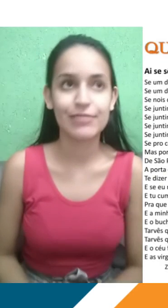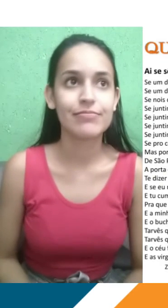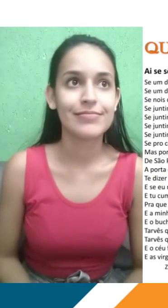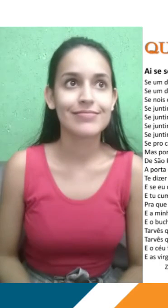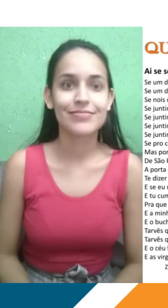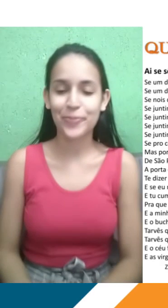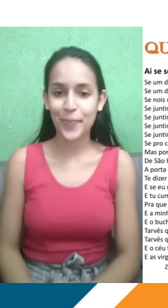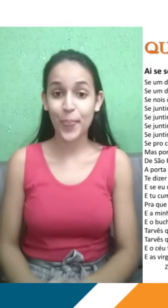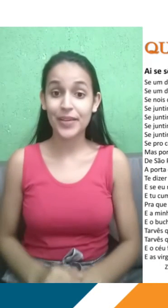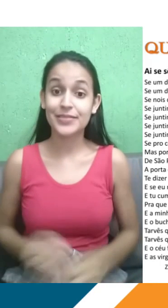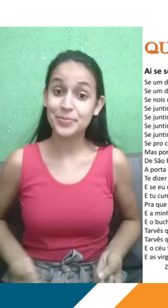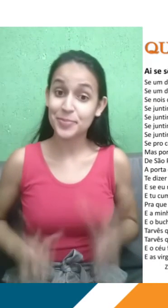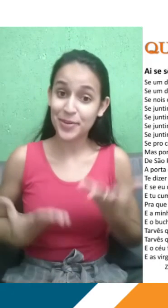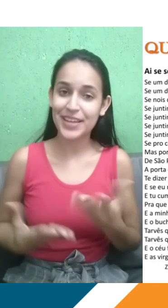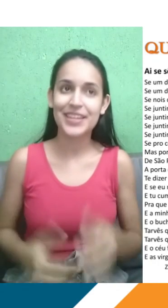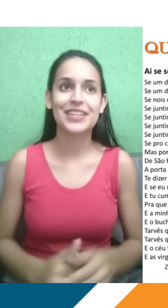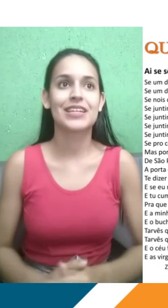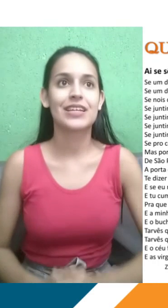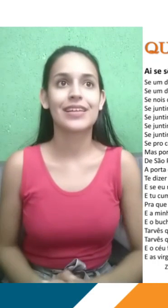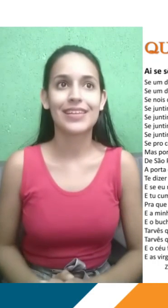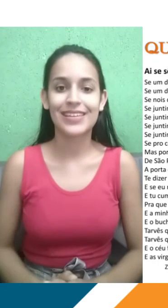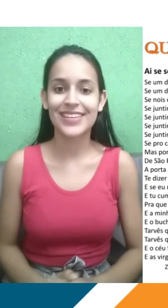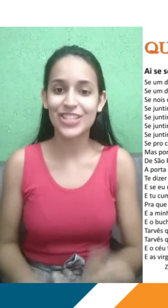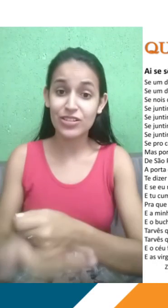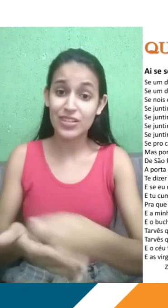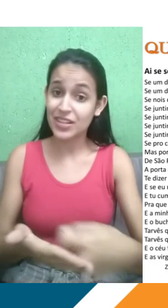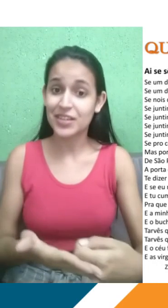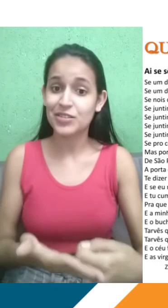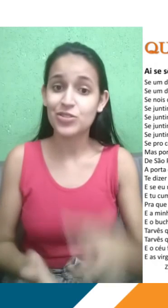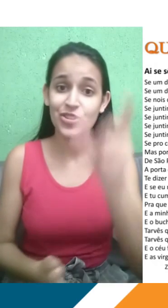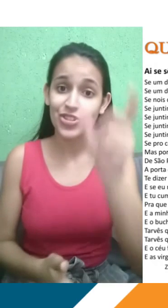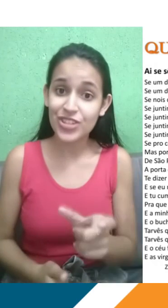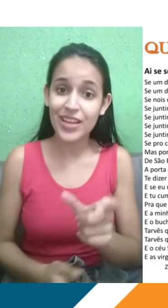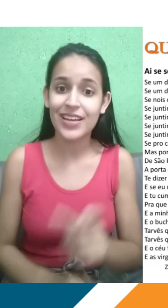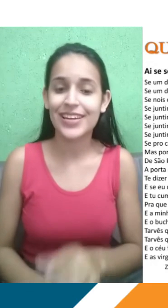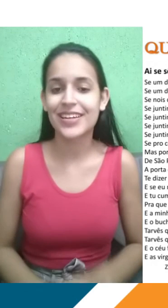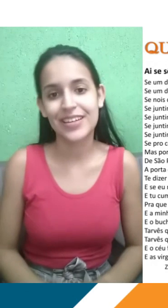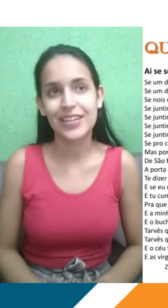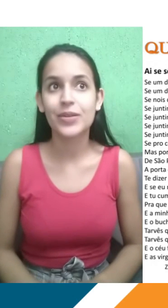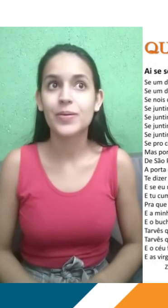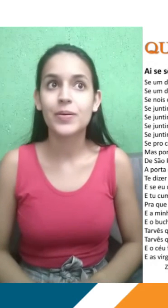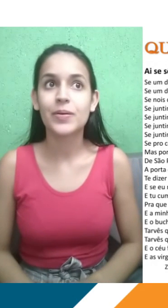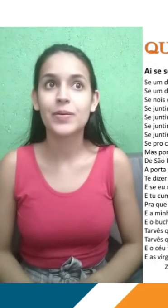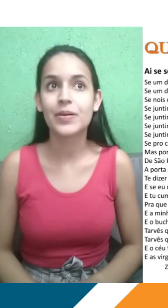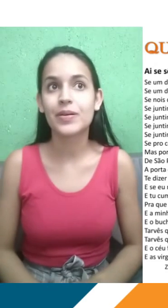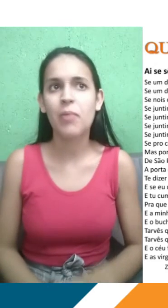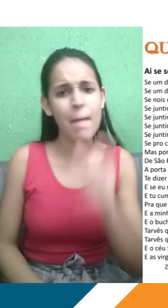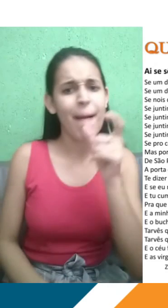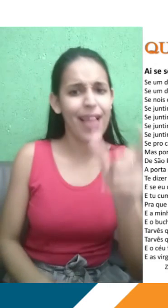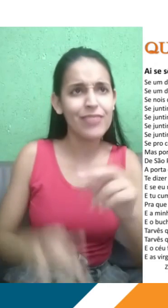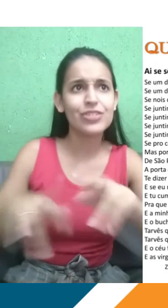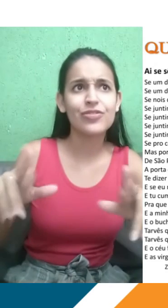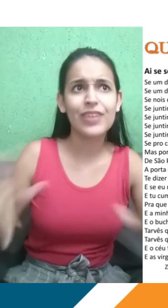Estão presentes na língua e na identidade popular. C. Revelam as escolhas de um poeta não escolarizado.